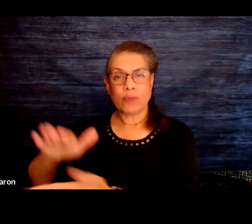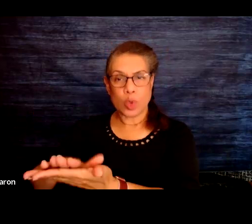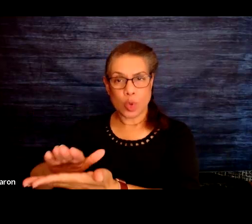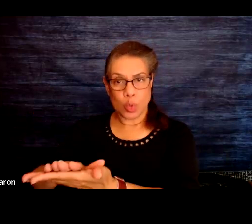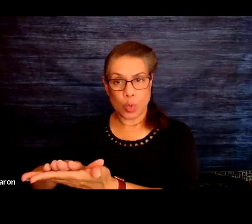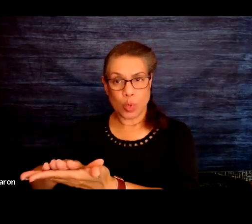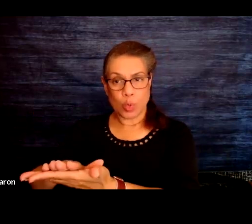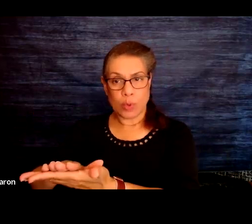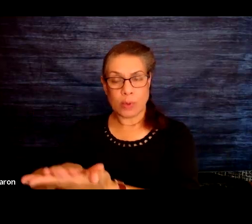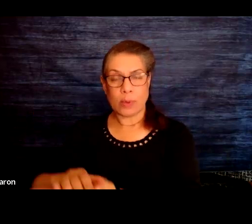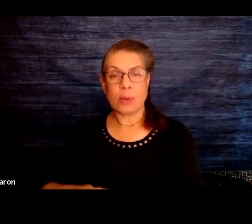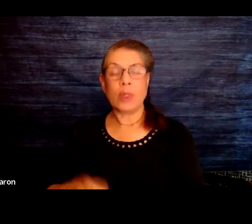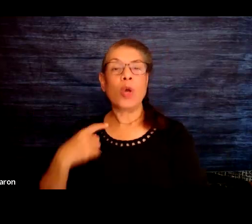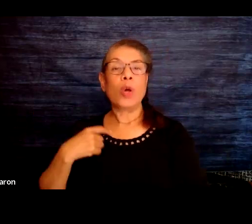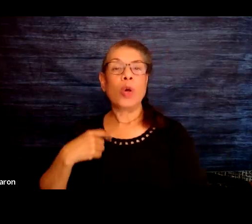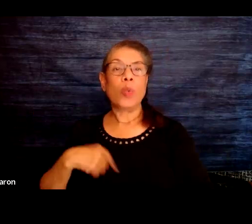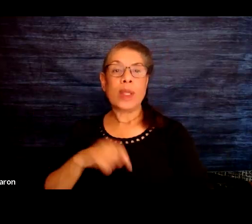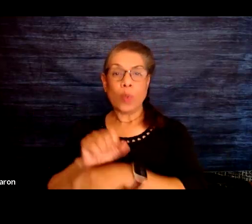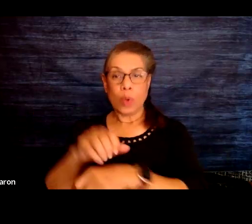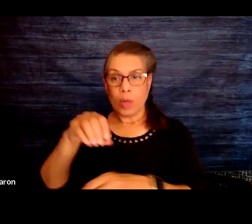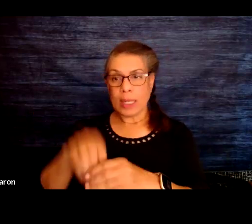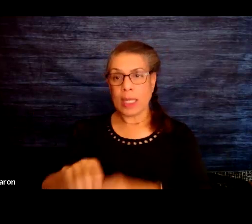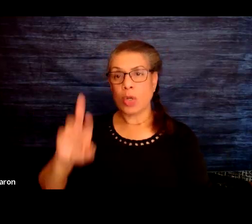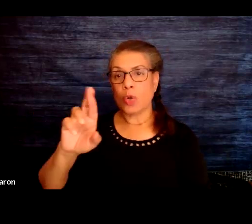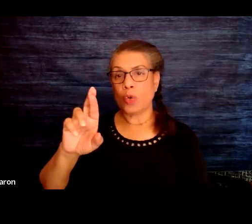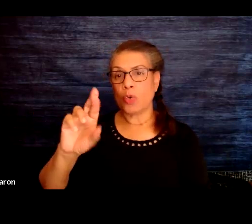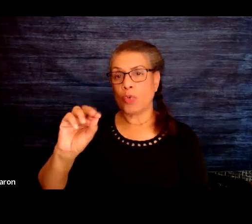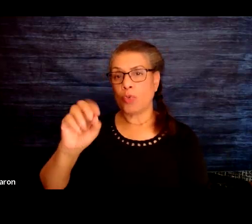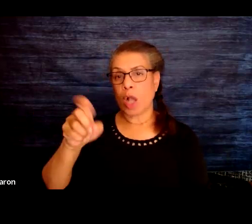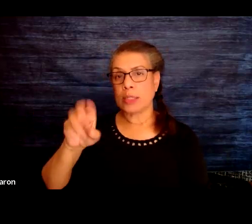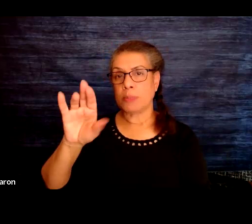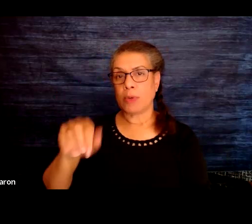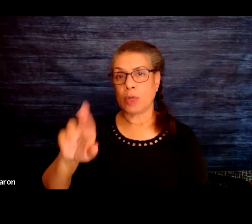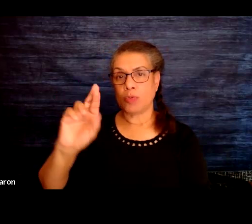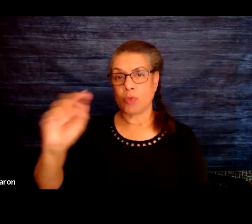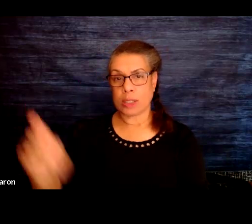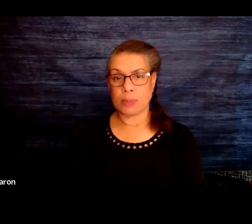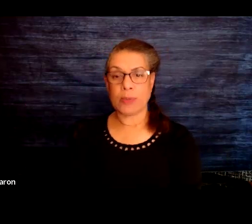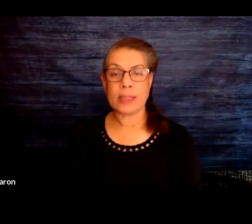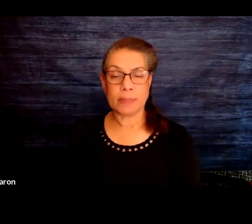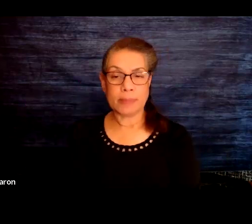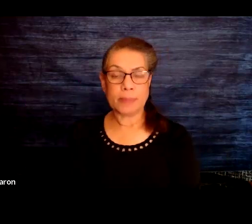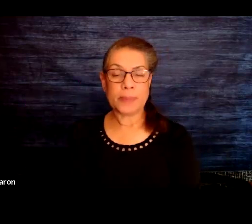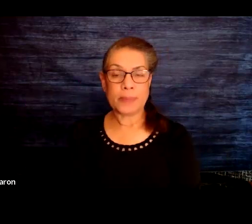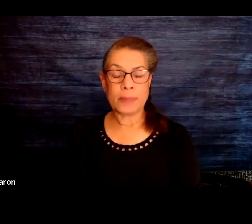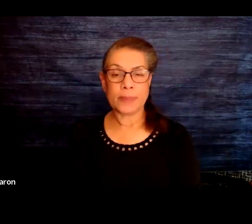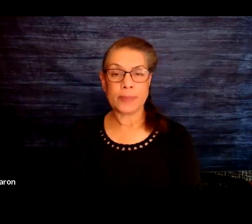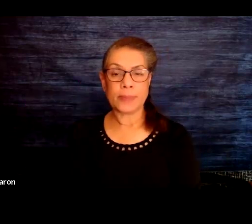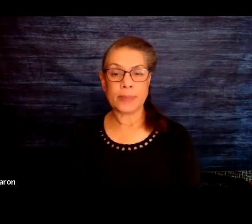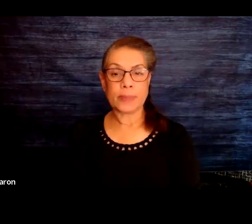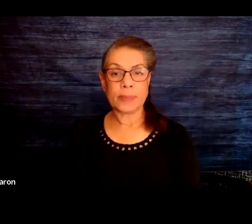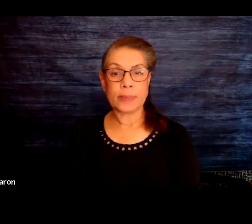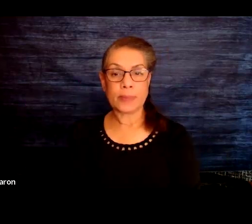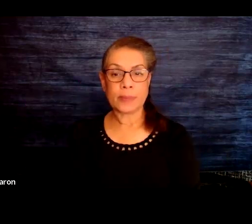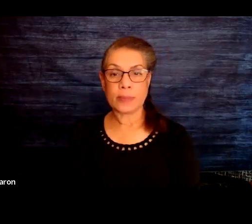works in Roxbury. Mis colegas es Victoria García, Stephanie Acuayo,